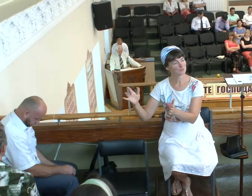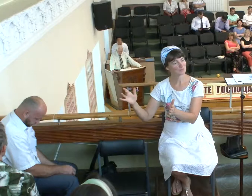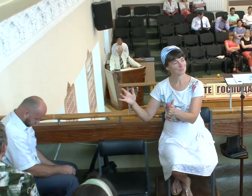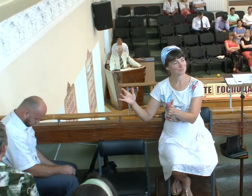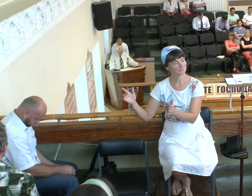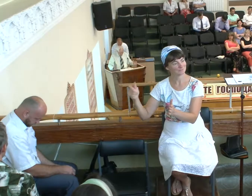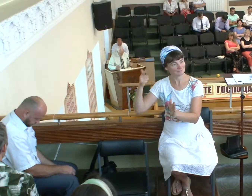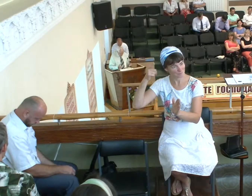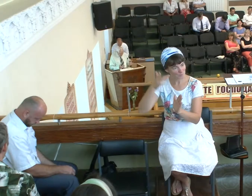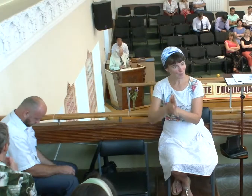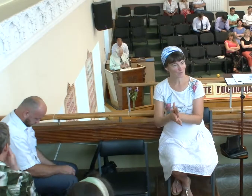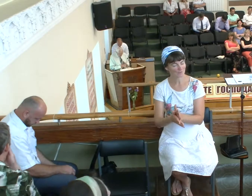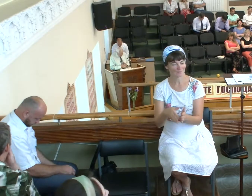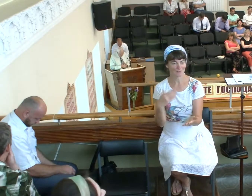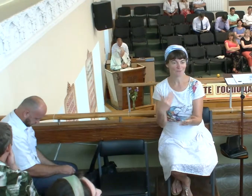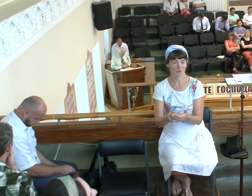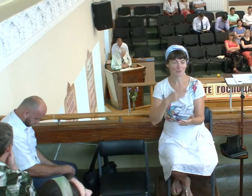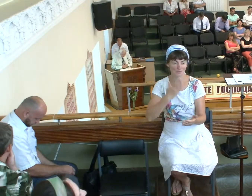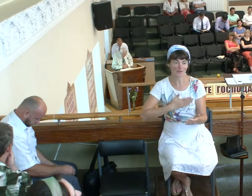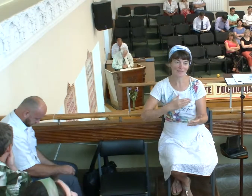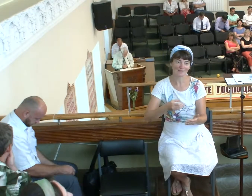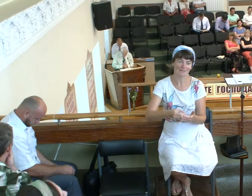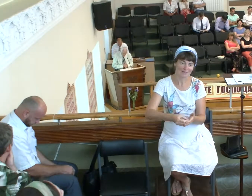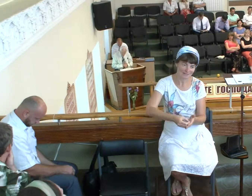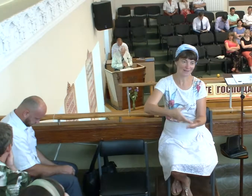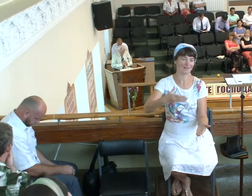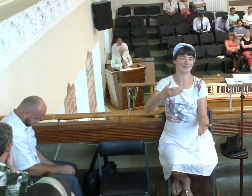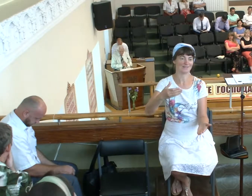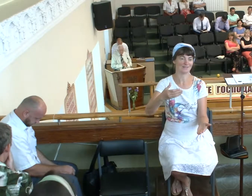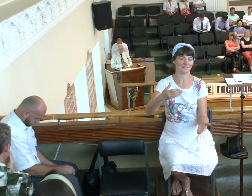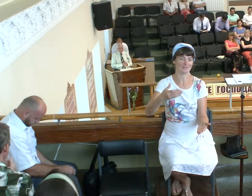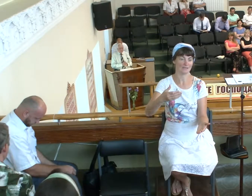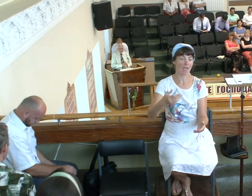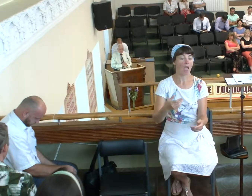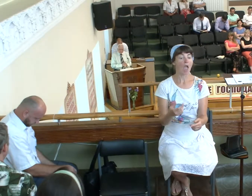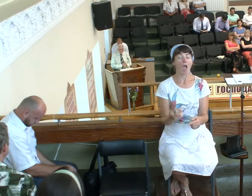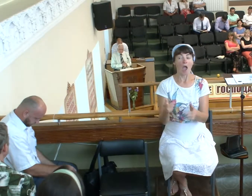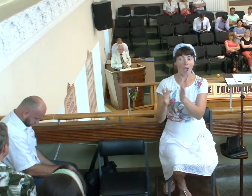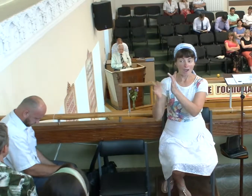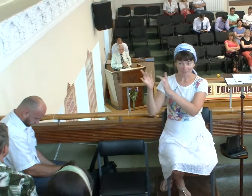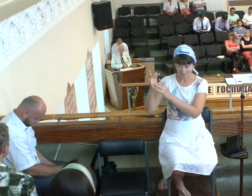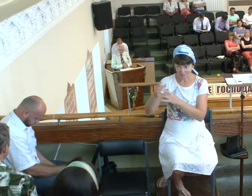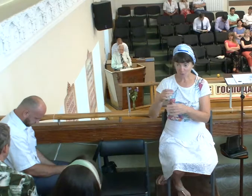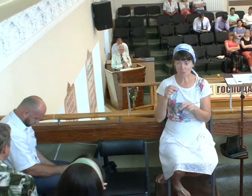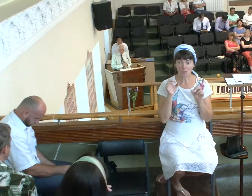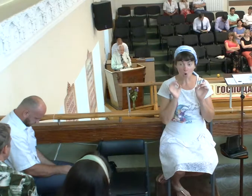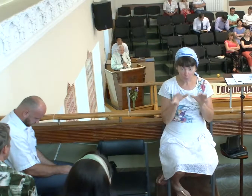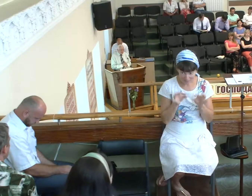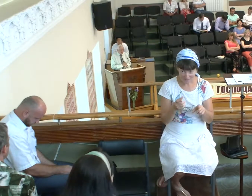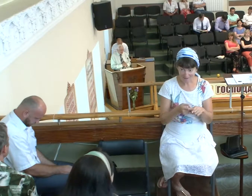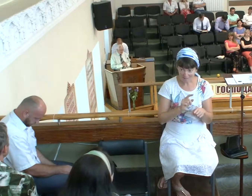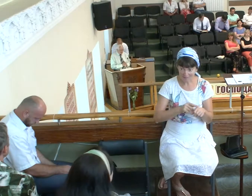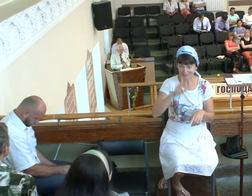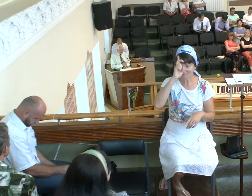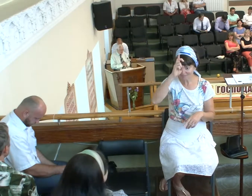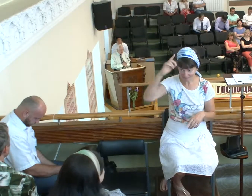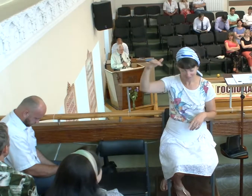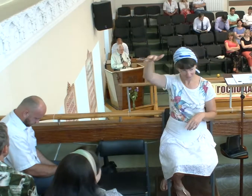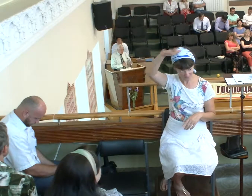дорогие, Христос говорил о том, о Царстве Небесном, говорил о том, что в Царстве Небесном